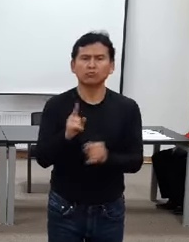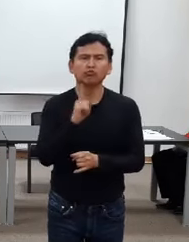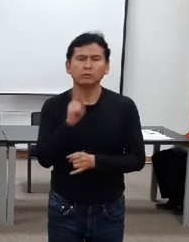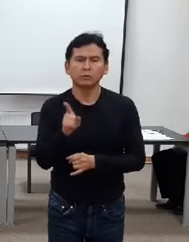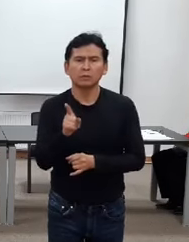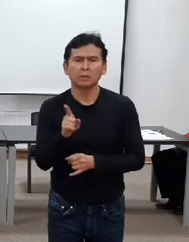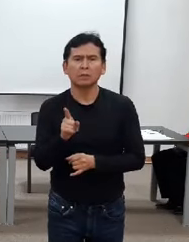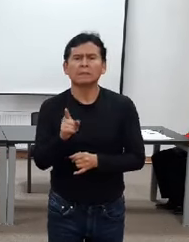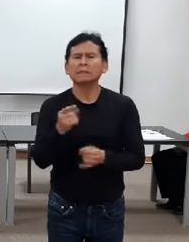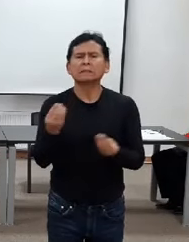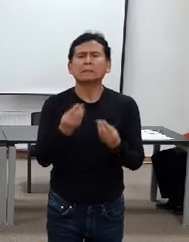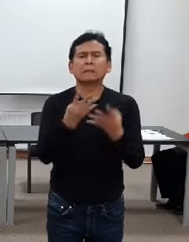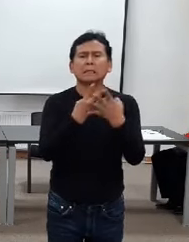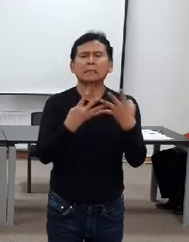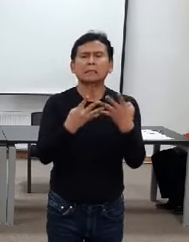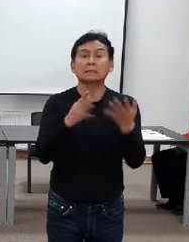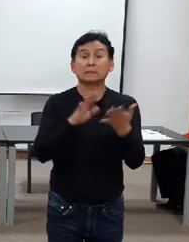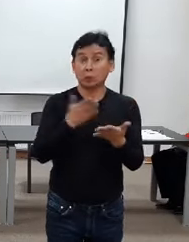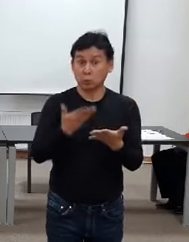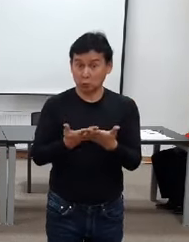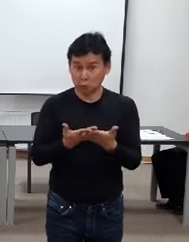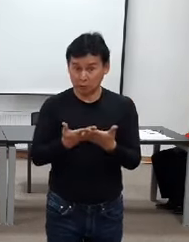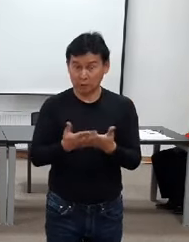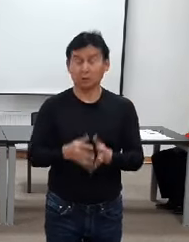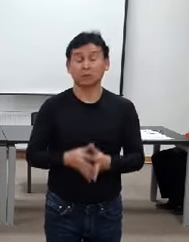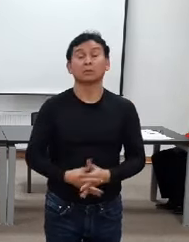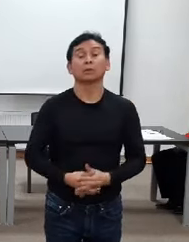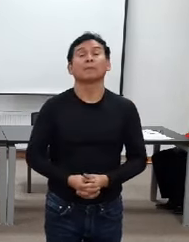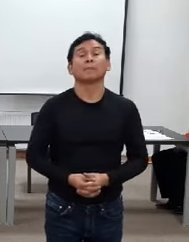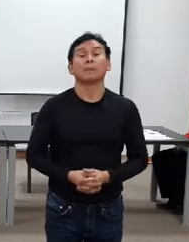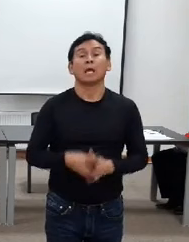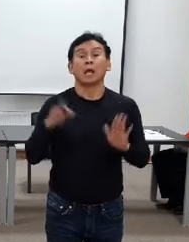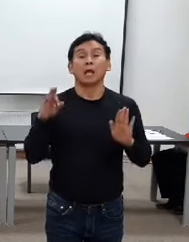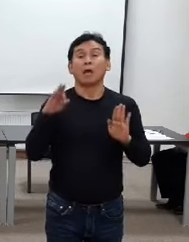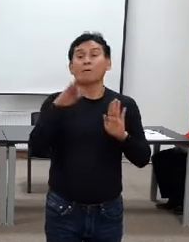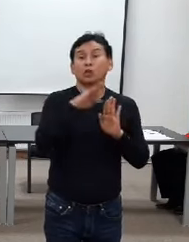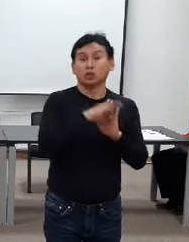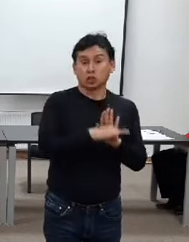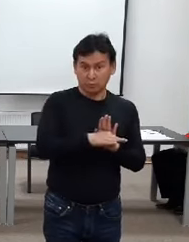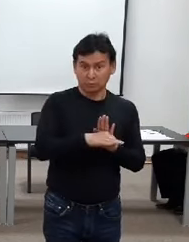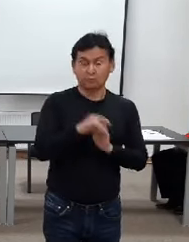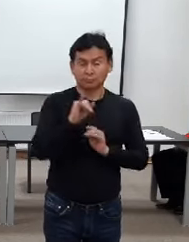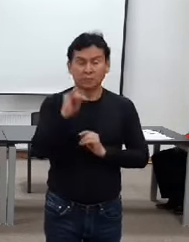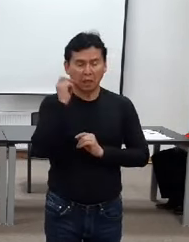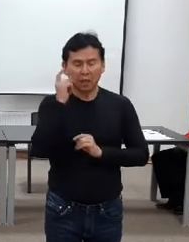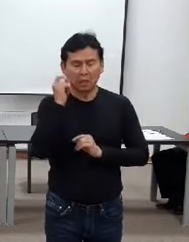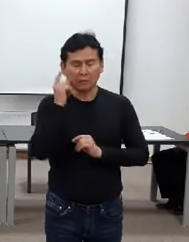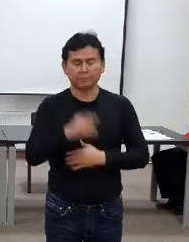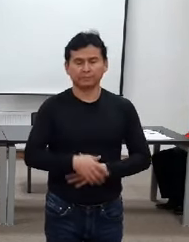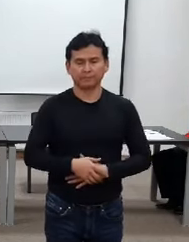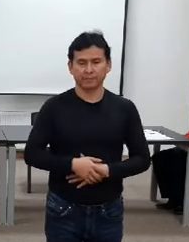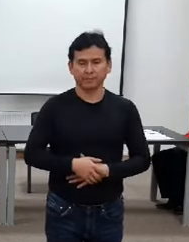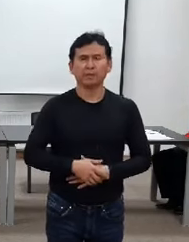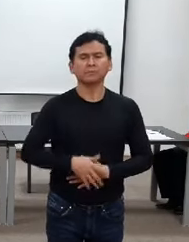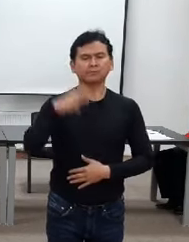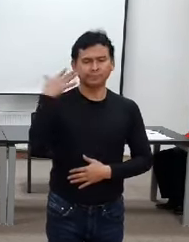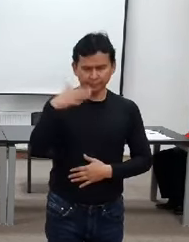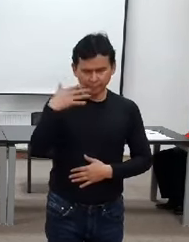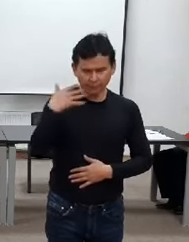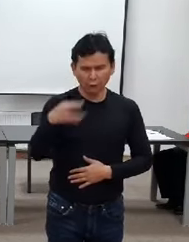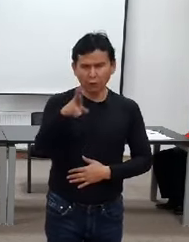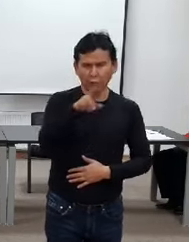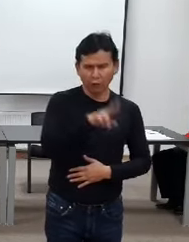pasa con la barrera sanitaria? ¿Con la barrera? Con la barrera sanitaria en el aeropuerto, si vienen de Santiago, sí, justamente. Sí, bueno, es importante volver